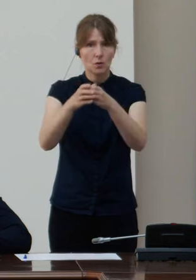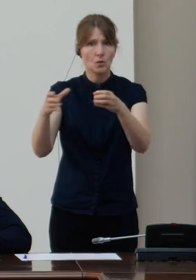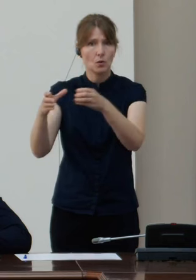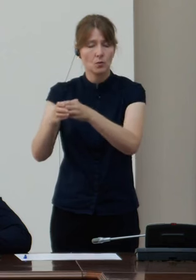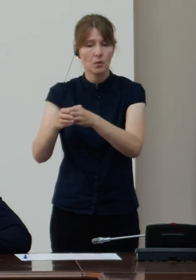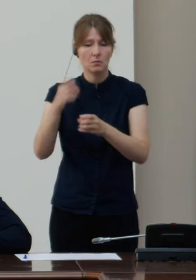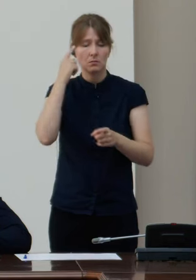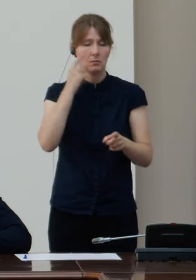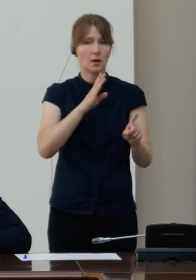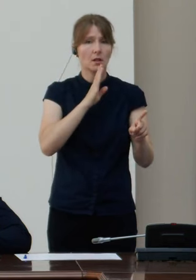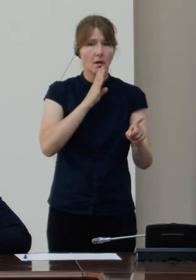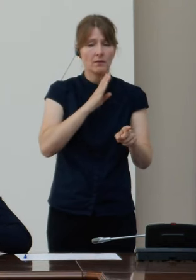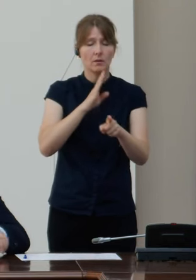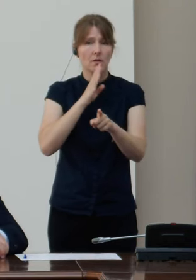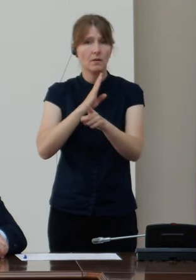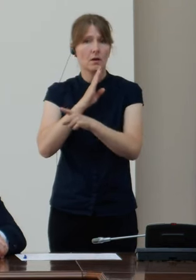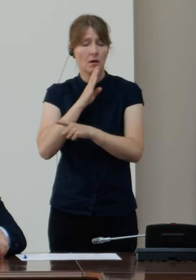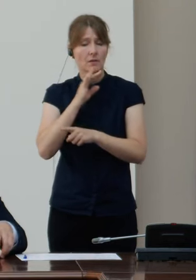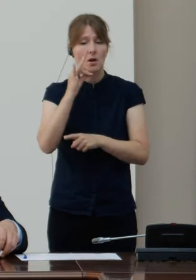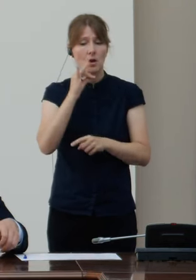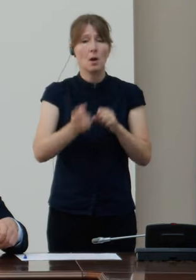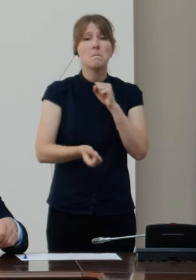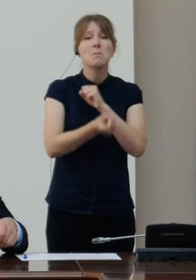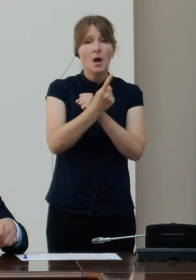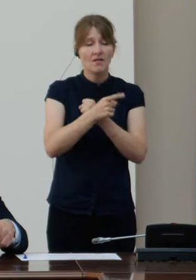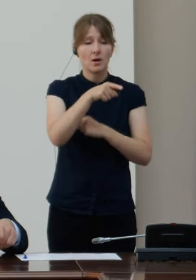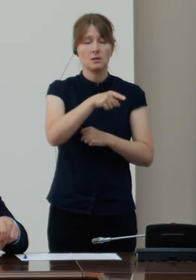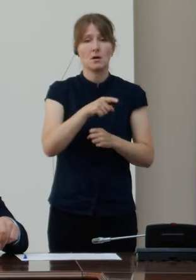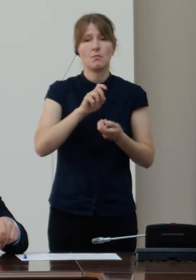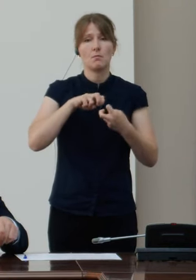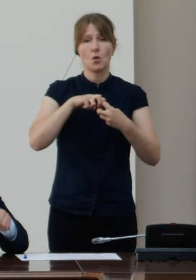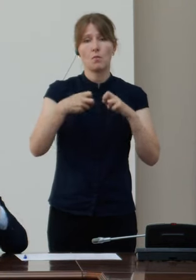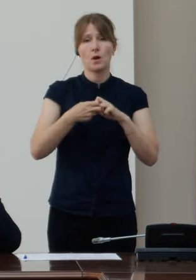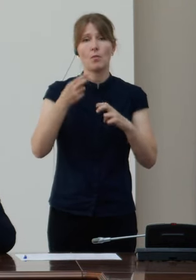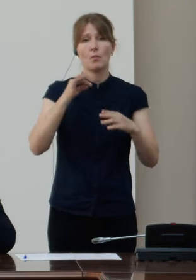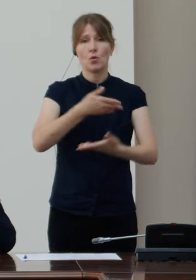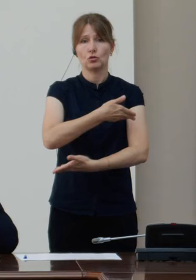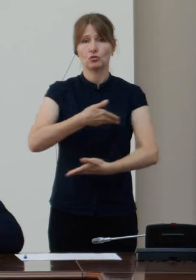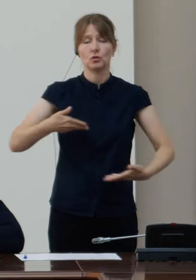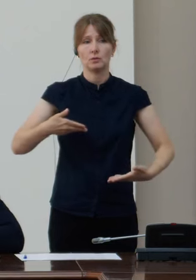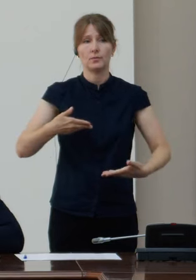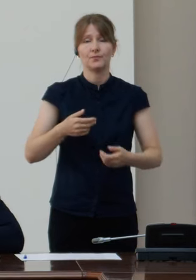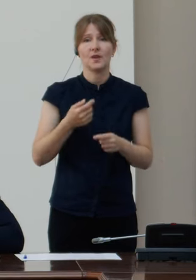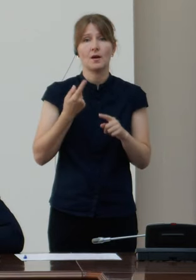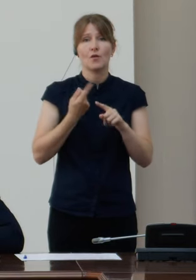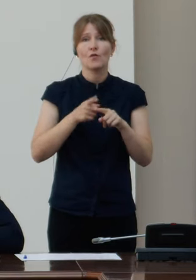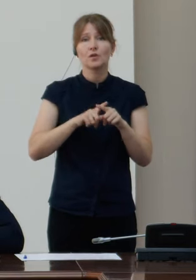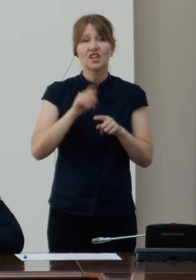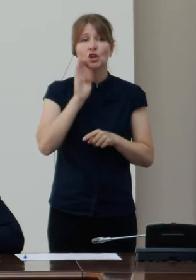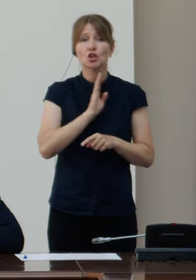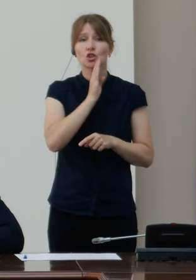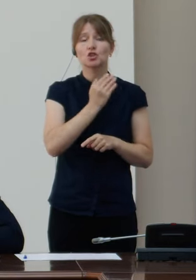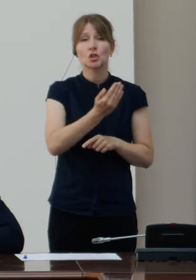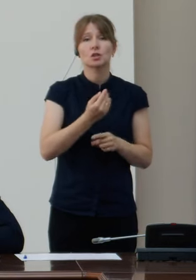sesiune, întâlnim câte un caz sau câte două. Și este o chestie foarte importantă. Aceste femei sunt